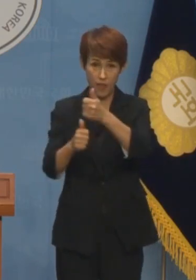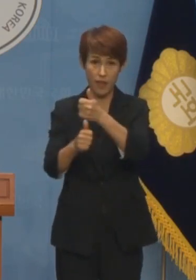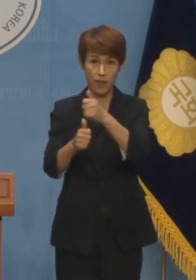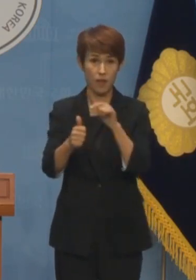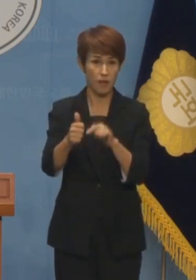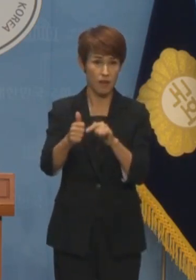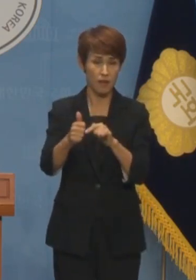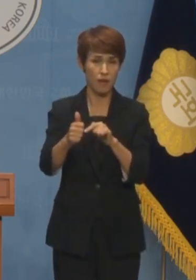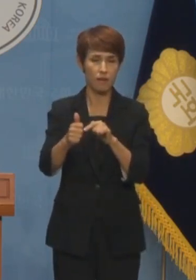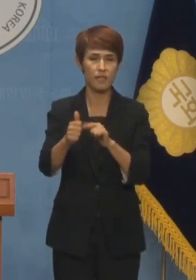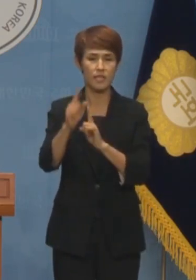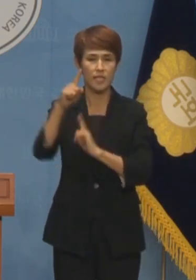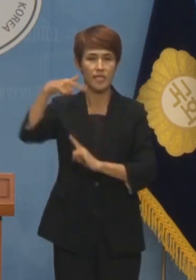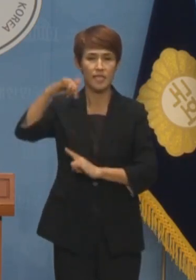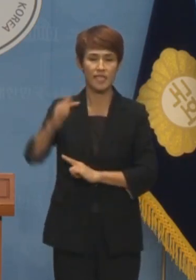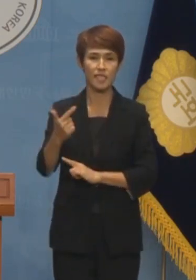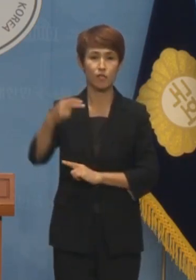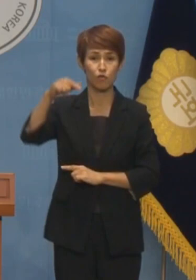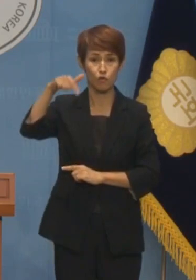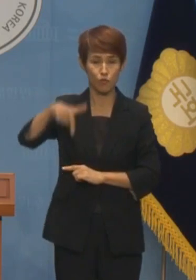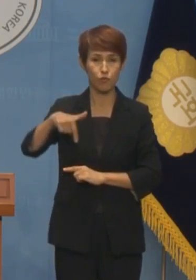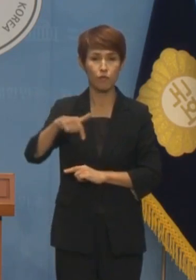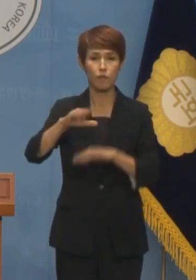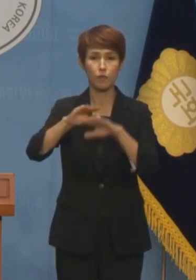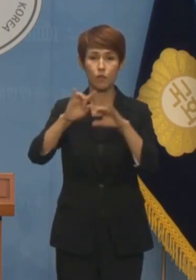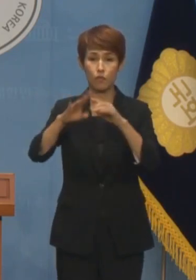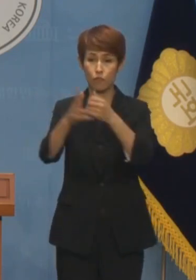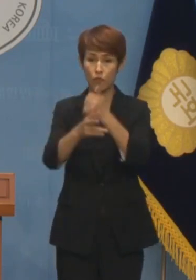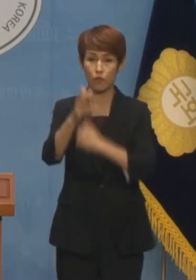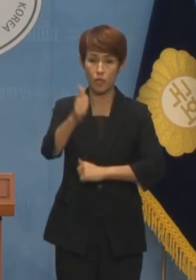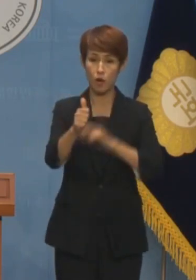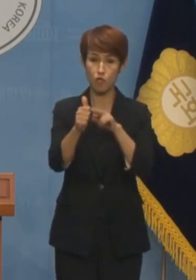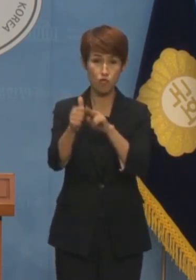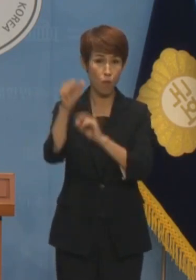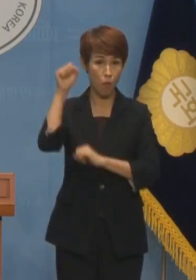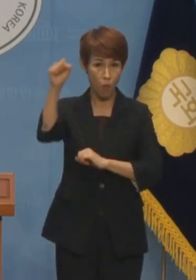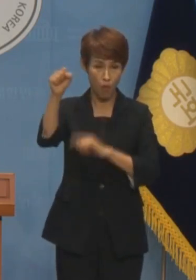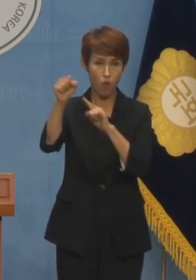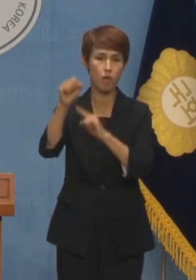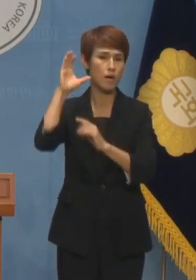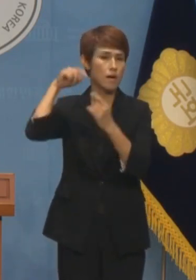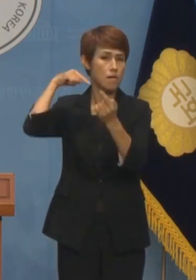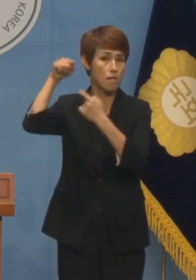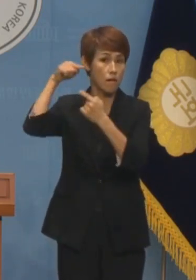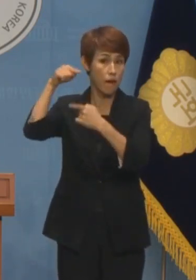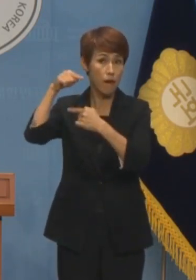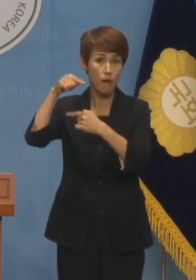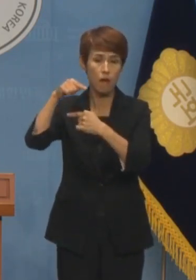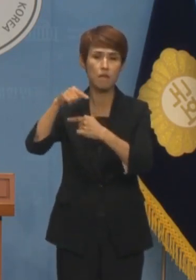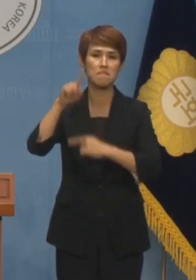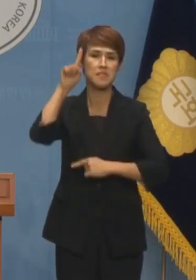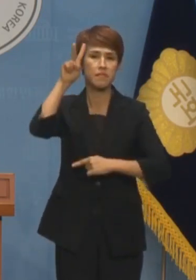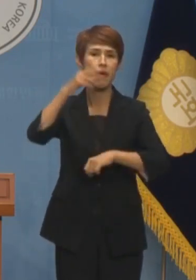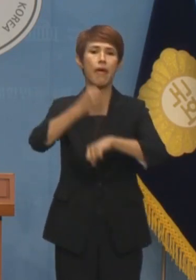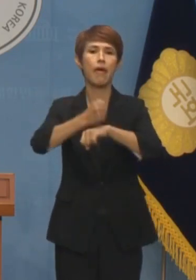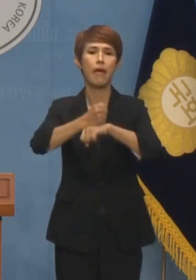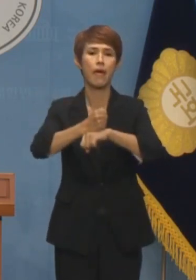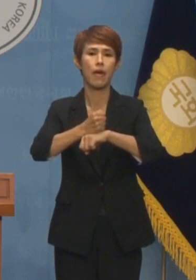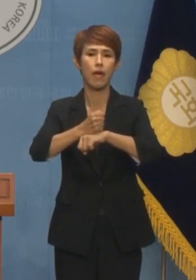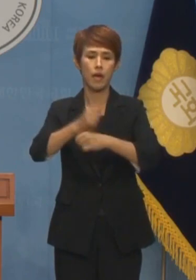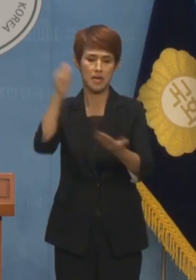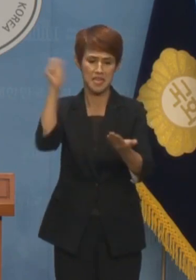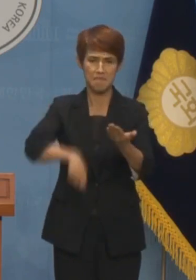과학기술방송통신위원회는 이진숙 방송통신위원장 후보에 대한 인사청문회를 이틀간 실시하기로 단독